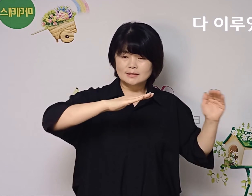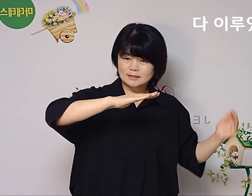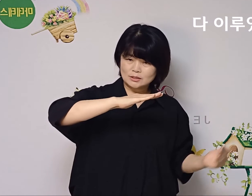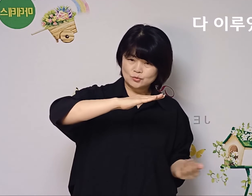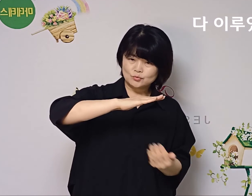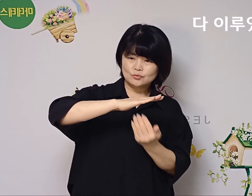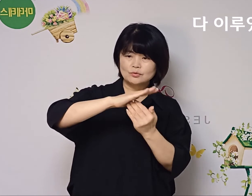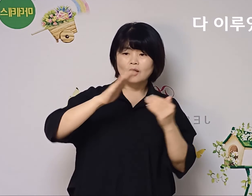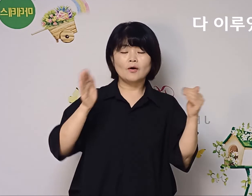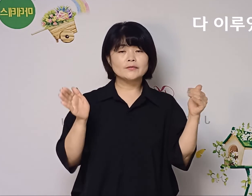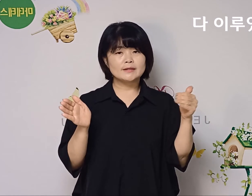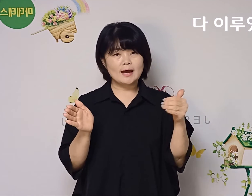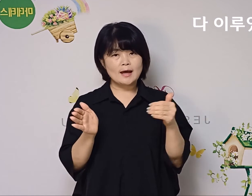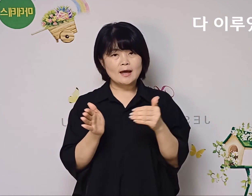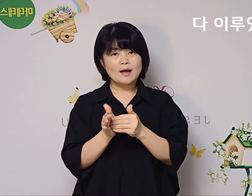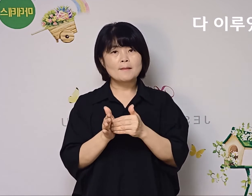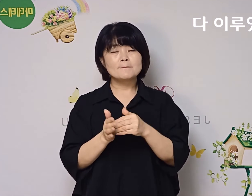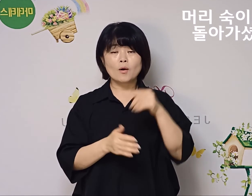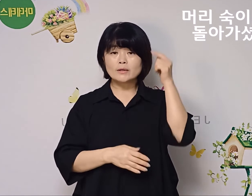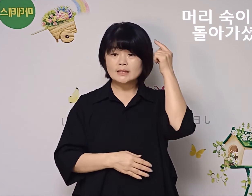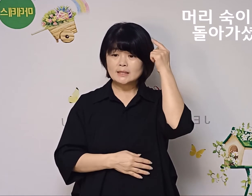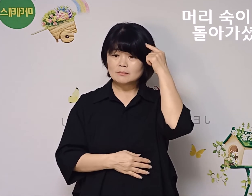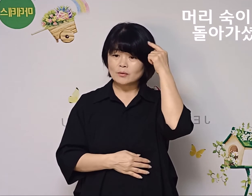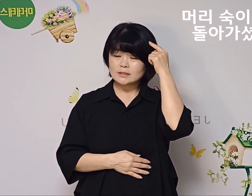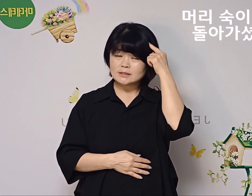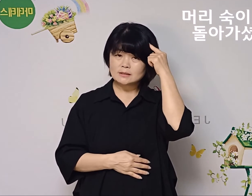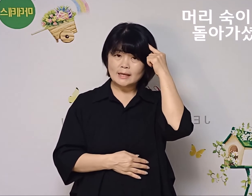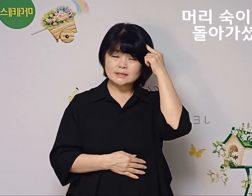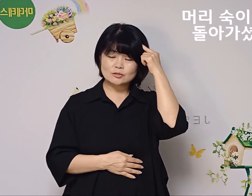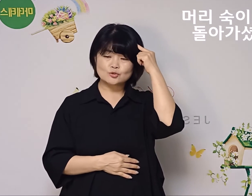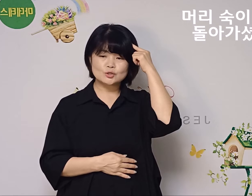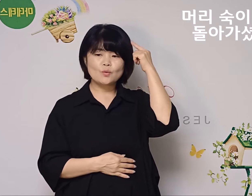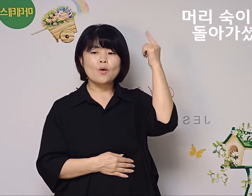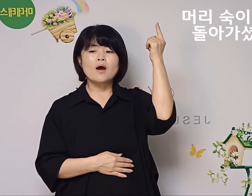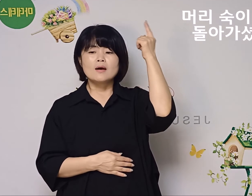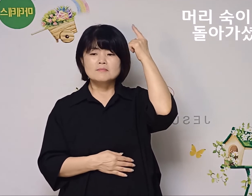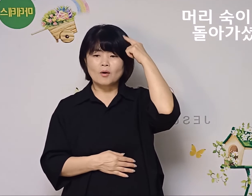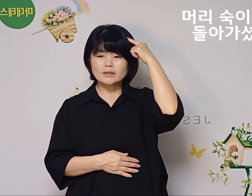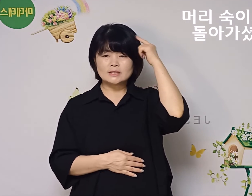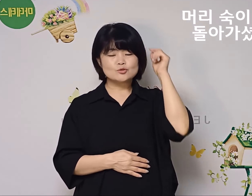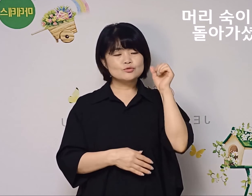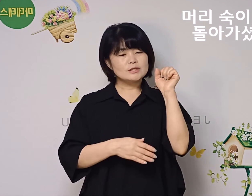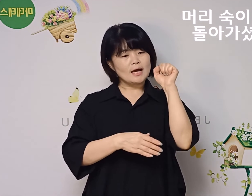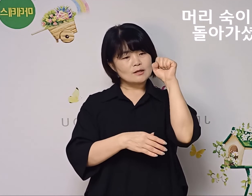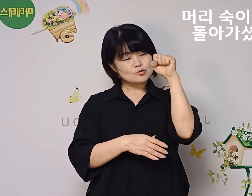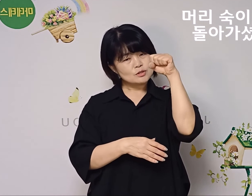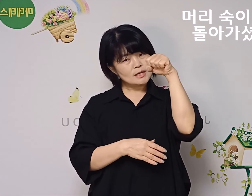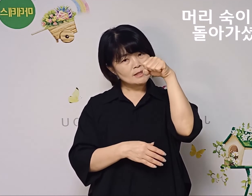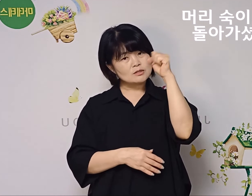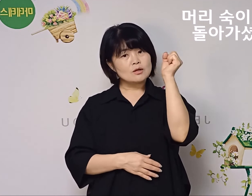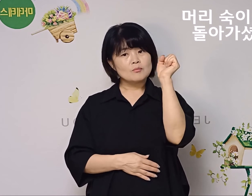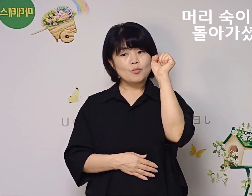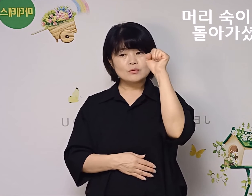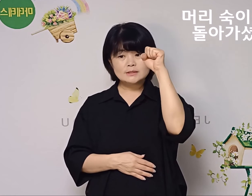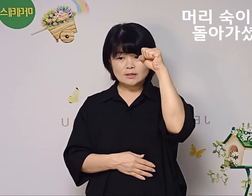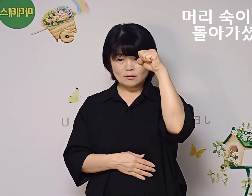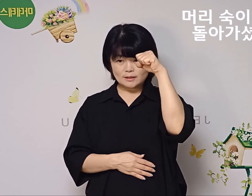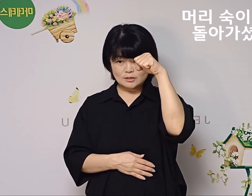이루었다. 머리는 가르쳐 주시고 머리 숙이다. 숙이다는 목을 이렇게